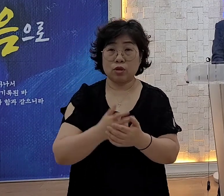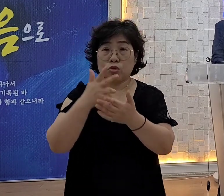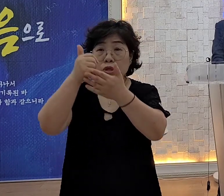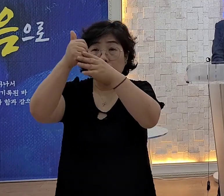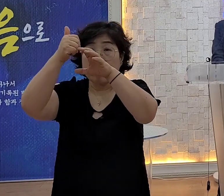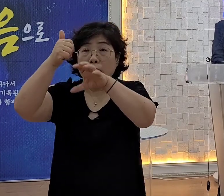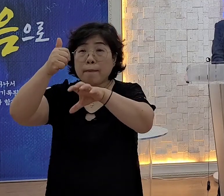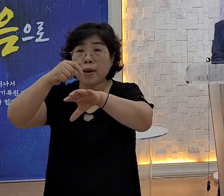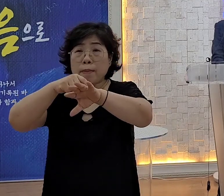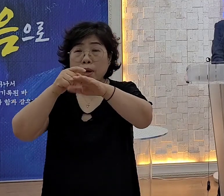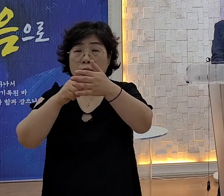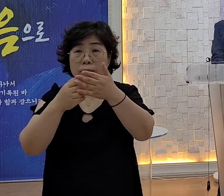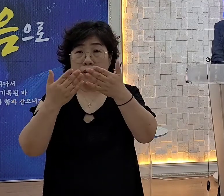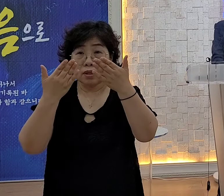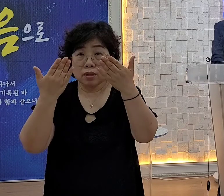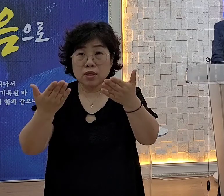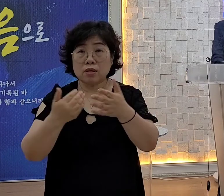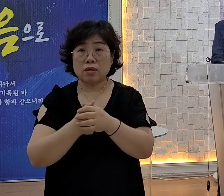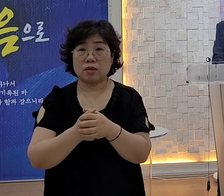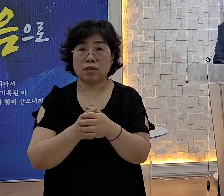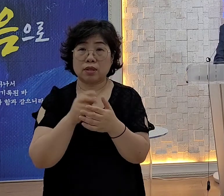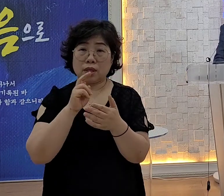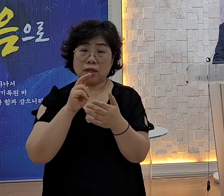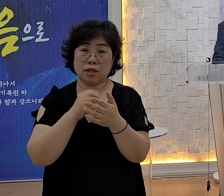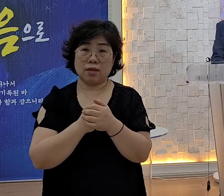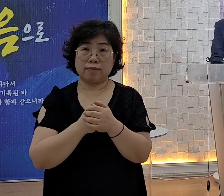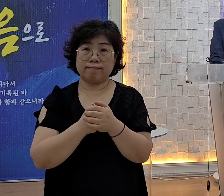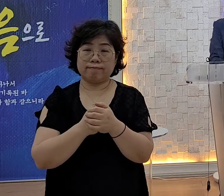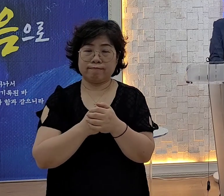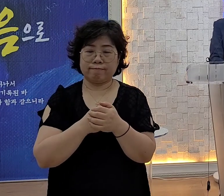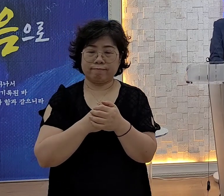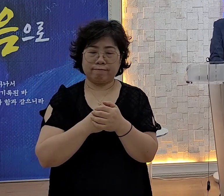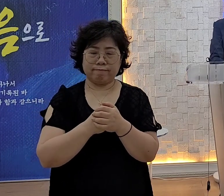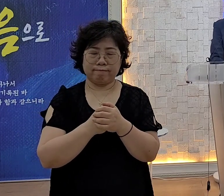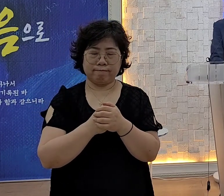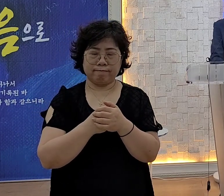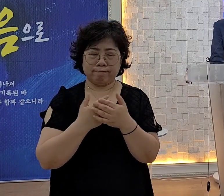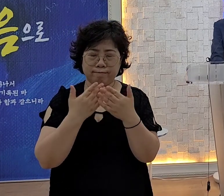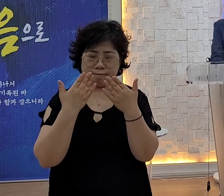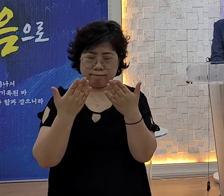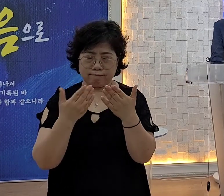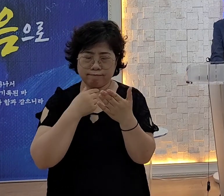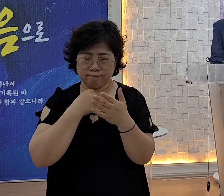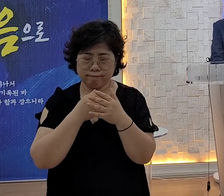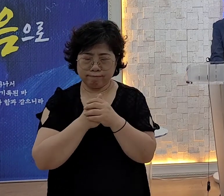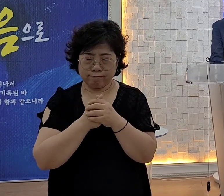주님 앞에 이 마음을 드리면서 우리 이 찬양 함께 찬양하고 말씀을 마치겠습니다.